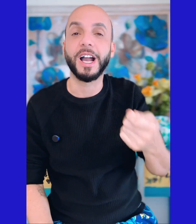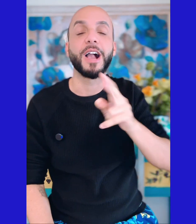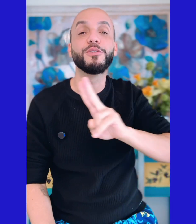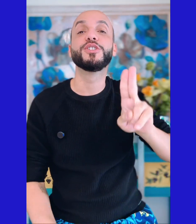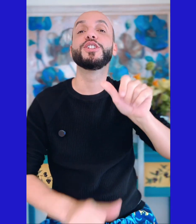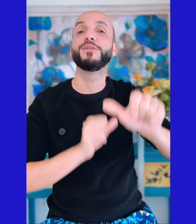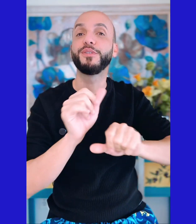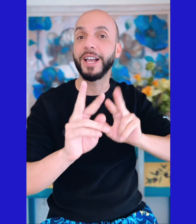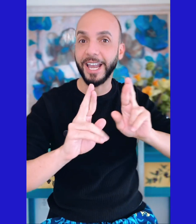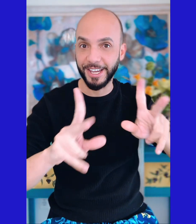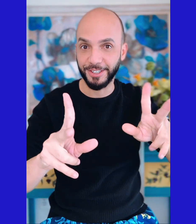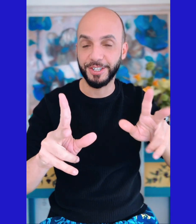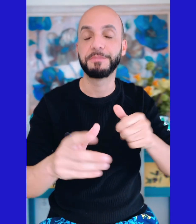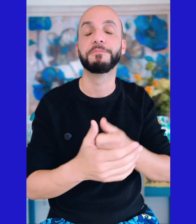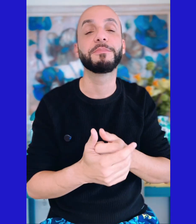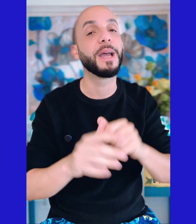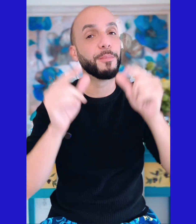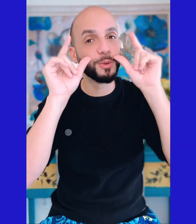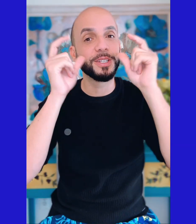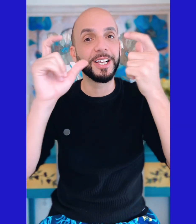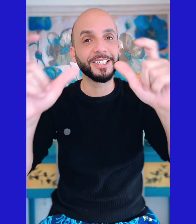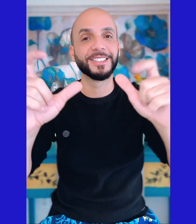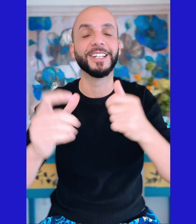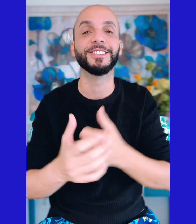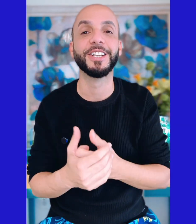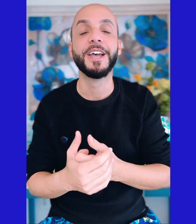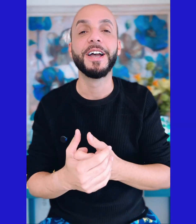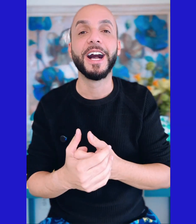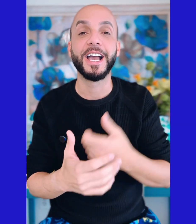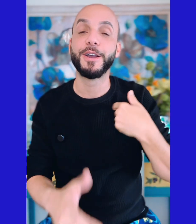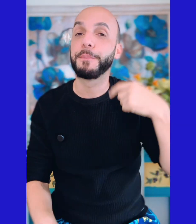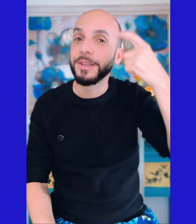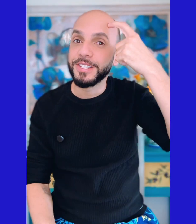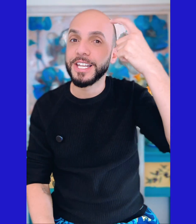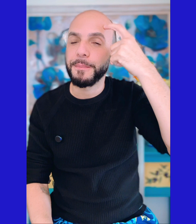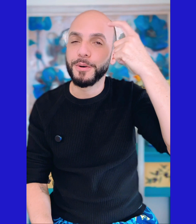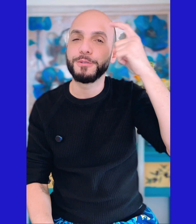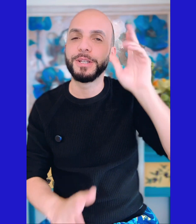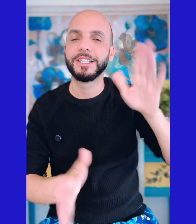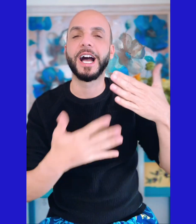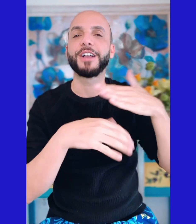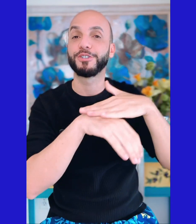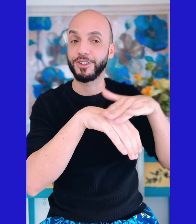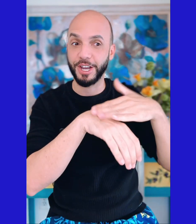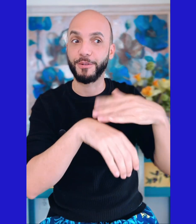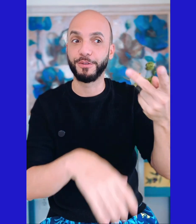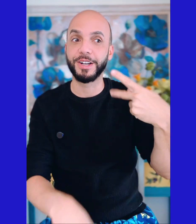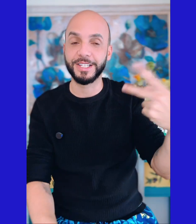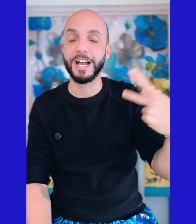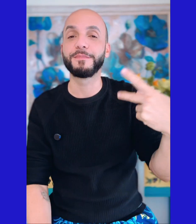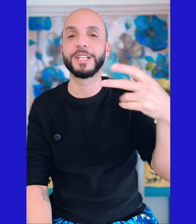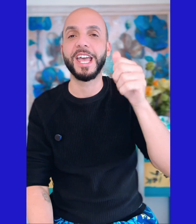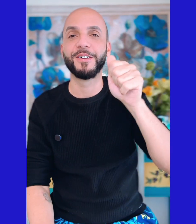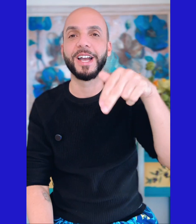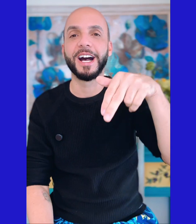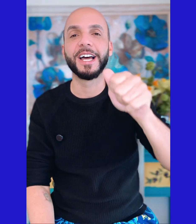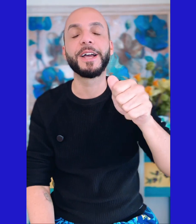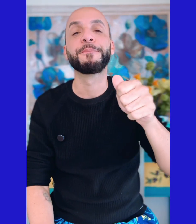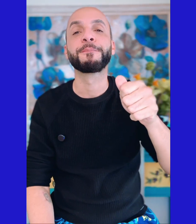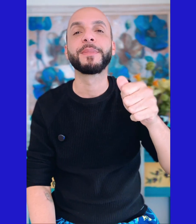ficaram diferentes. É muito interessante. E eu pensei na possibilidade, nós já conversamos, né, eu e a Ana,